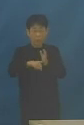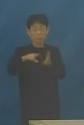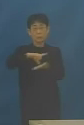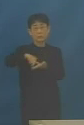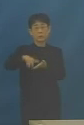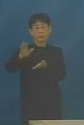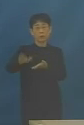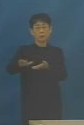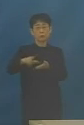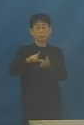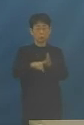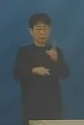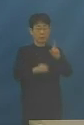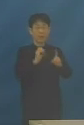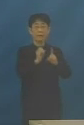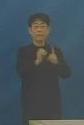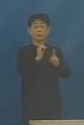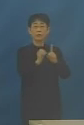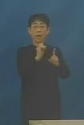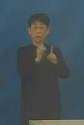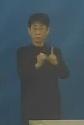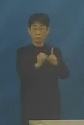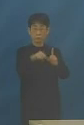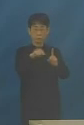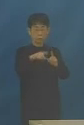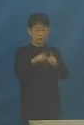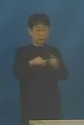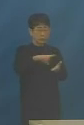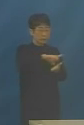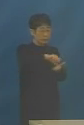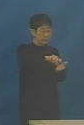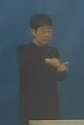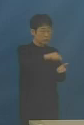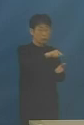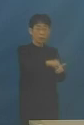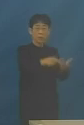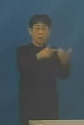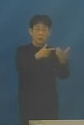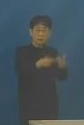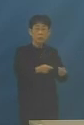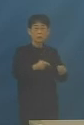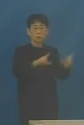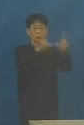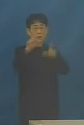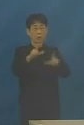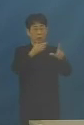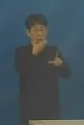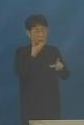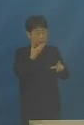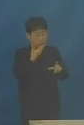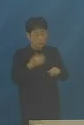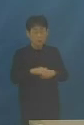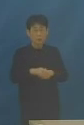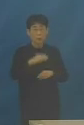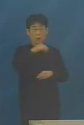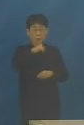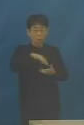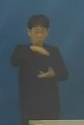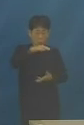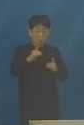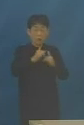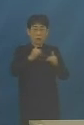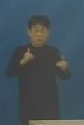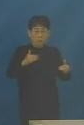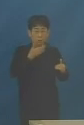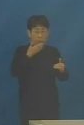でへまああの地方にも利益が還元される生活の利便性お年寄りも助かるというストーリーは成り立ち